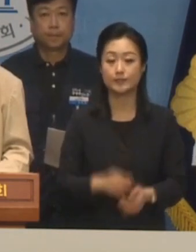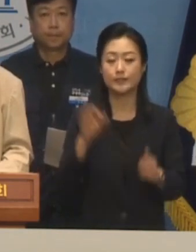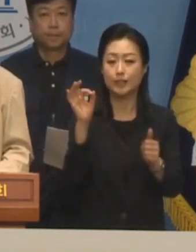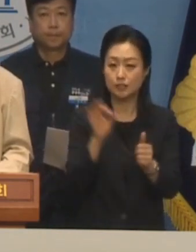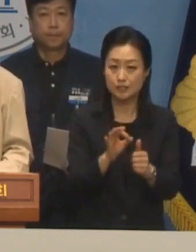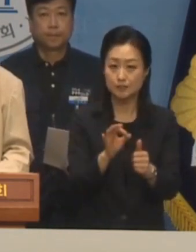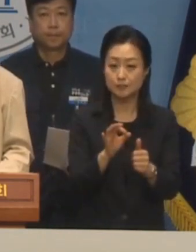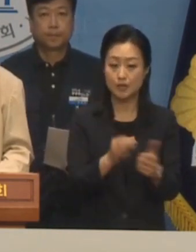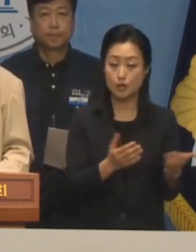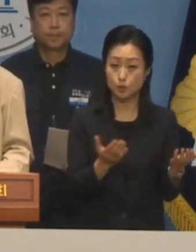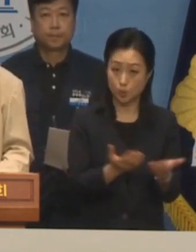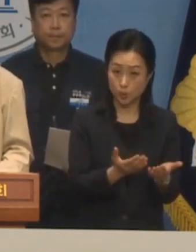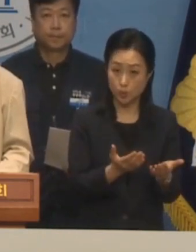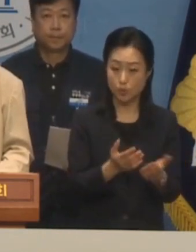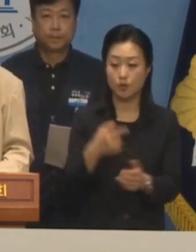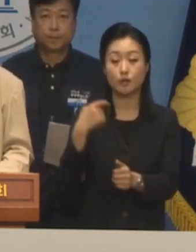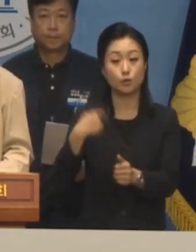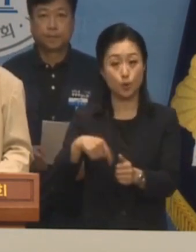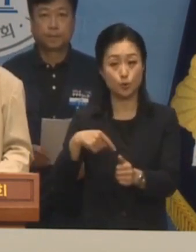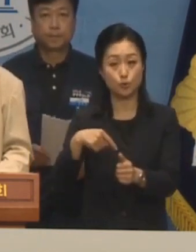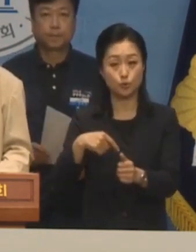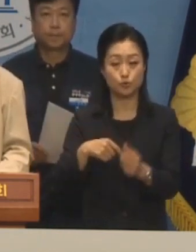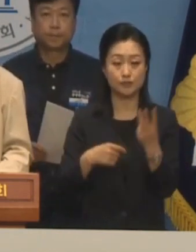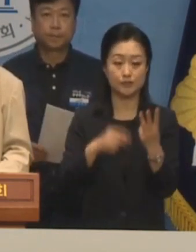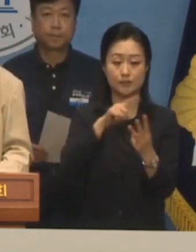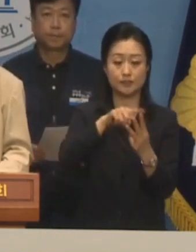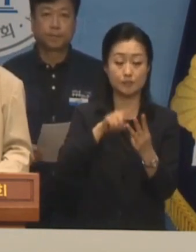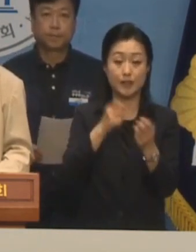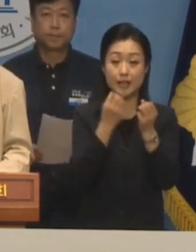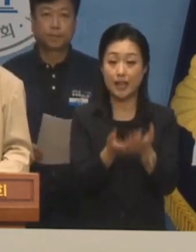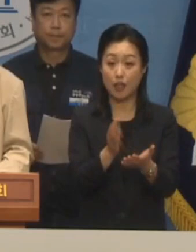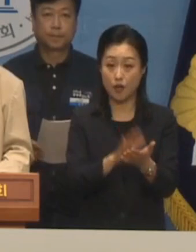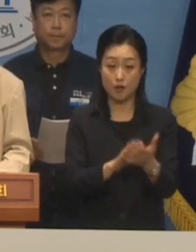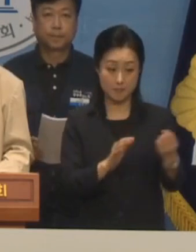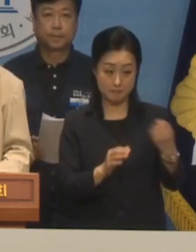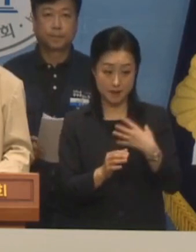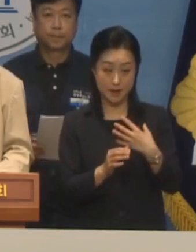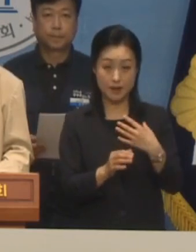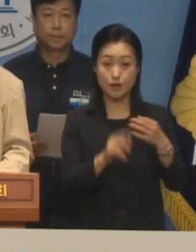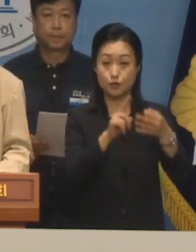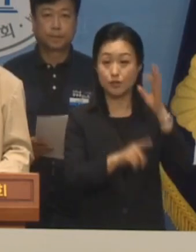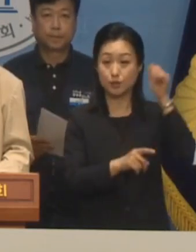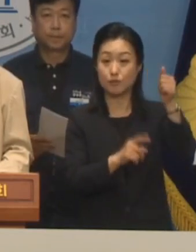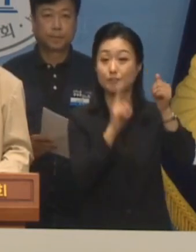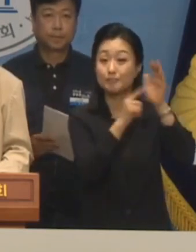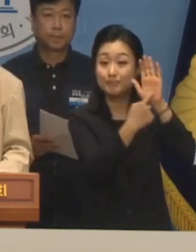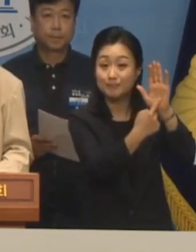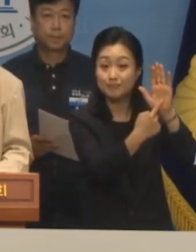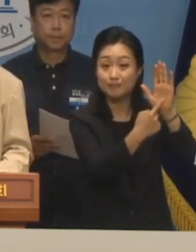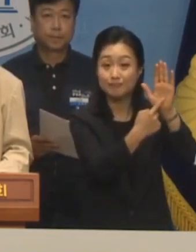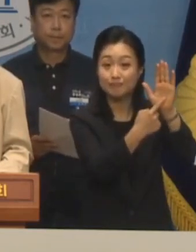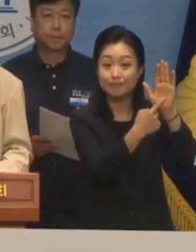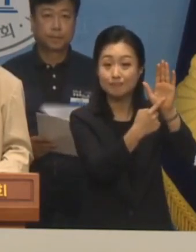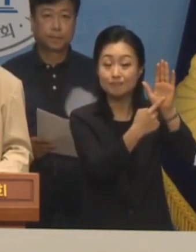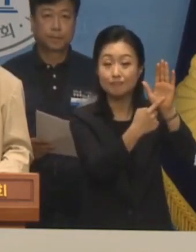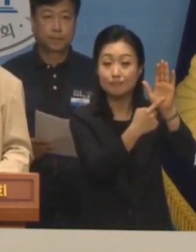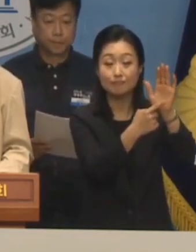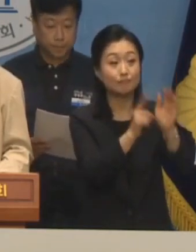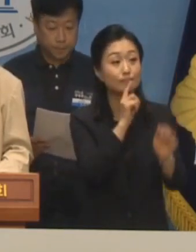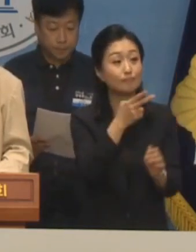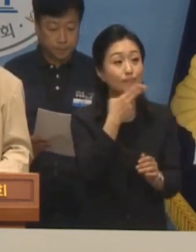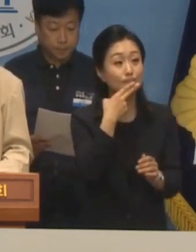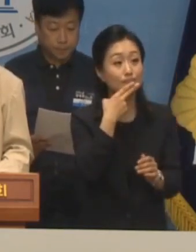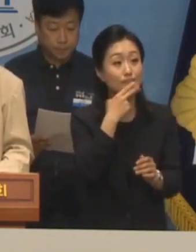연금, 노동, 교육 3대 개혁을 하겠다고 호기롭게 외쳤던 대통령은 어디에